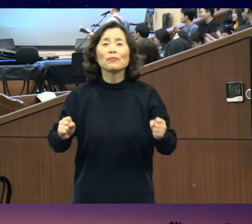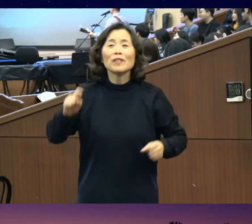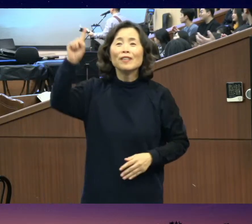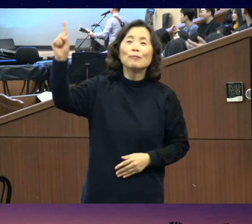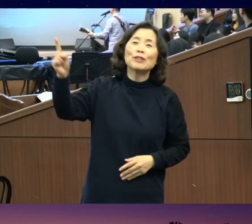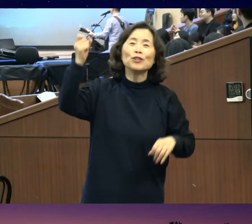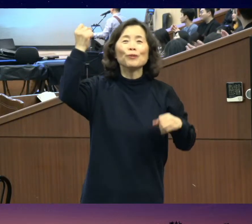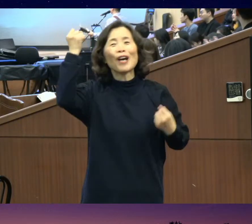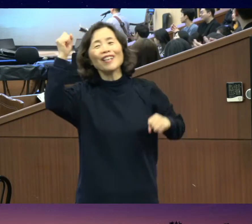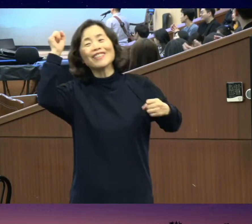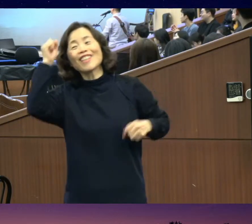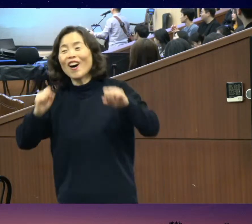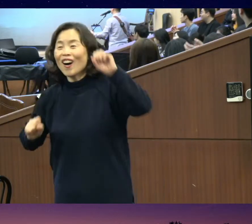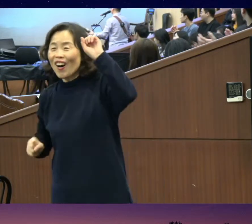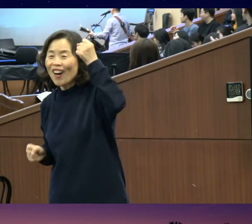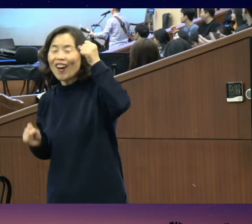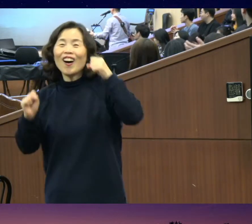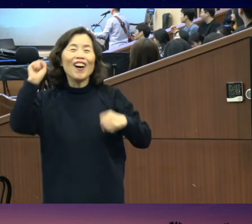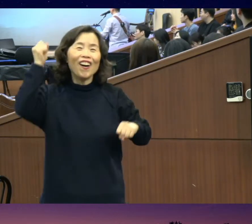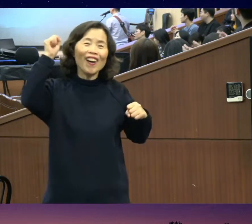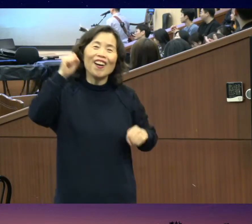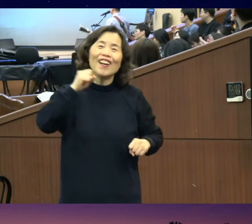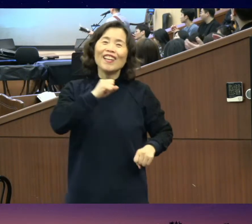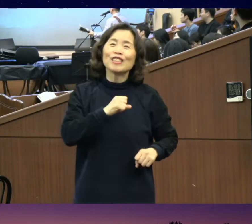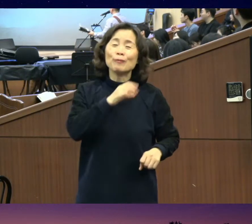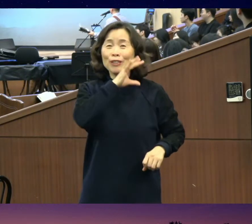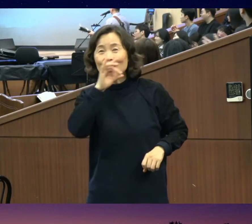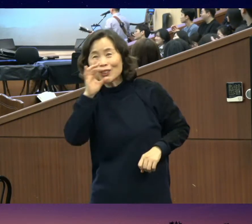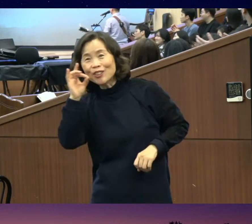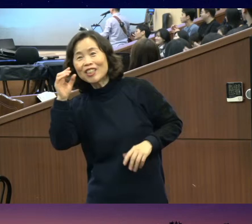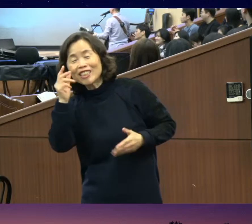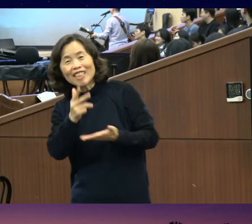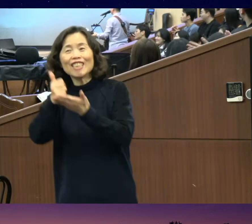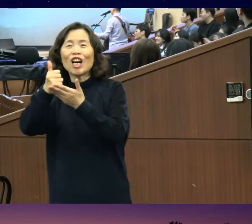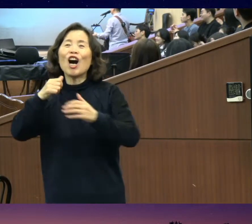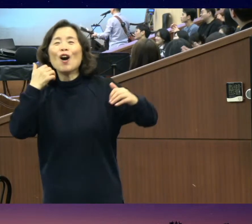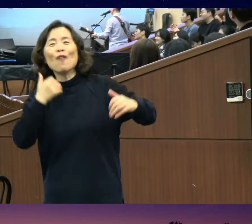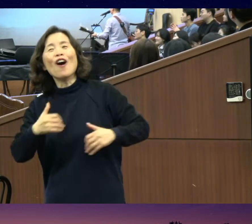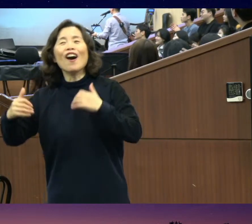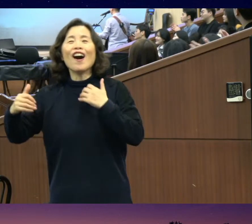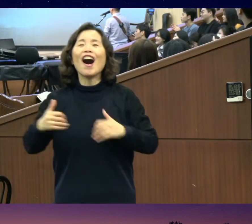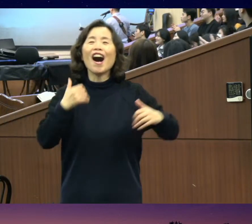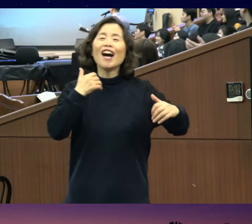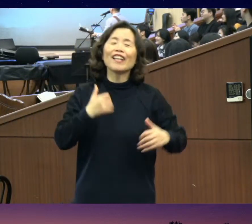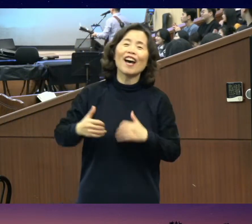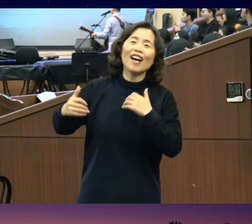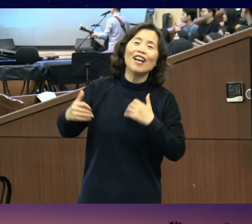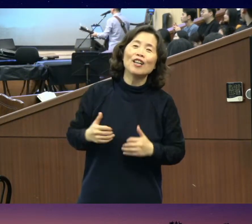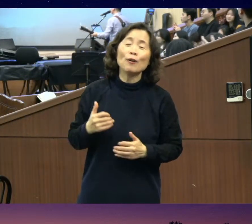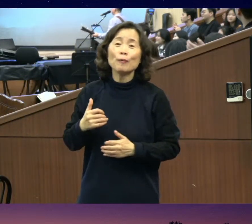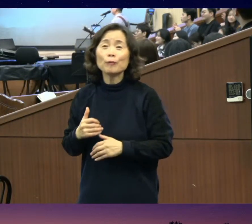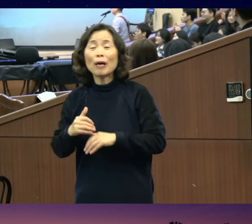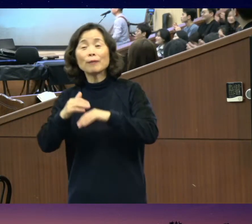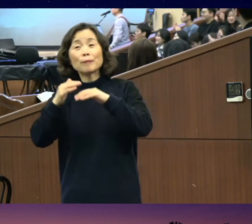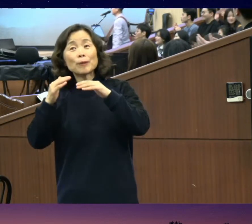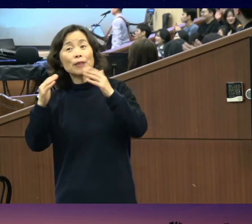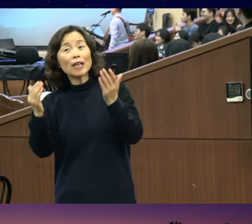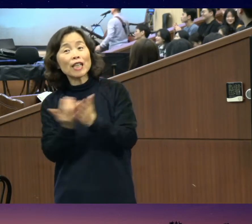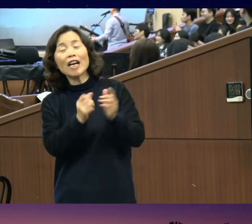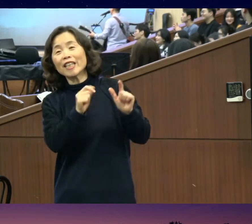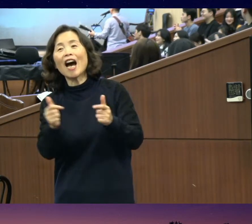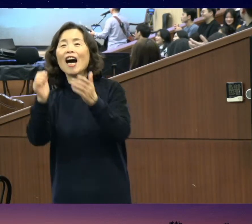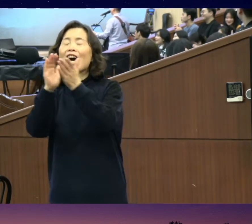다윗처럼 춤을 추면서 전신으로 주를 즐거워하라 모든